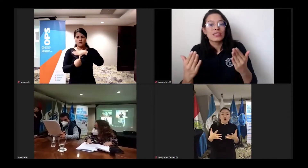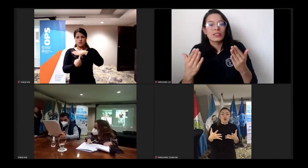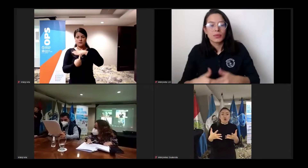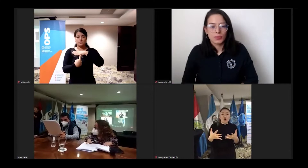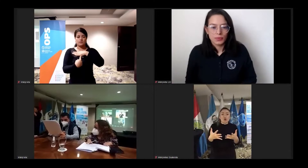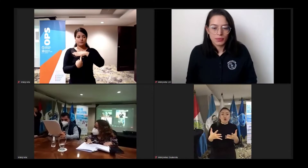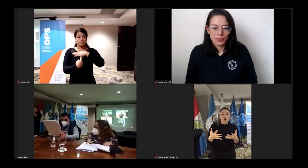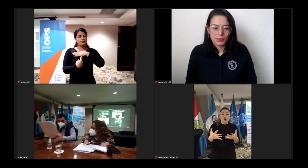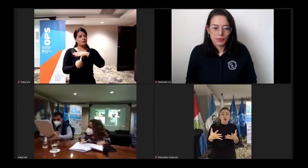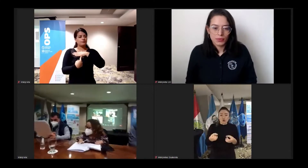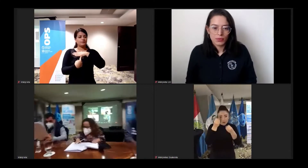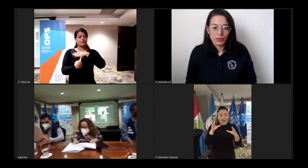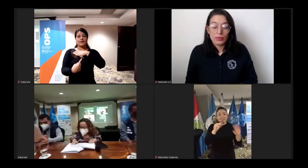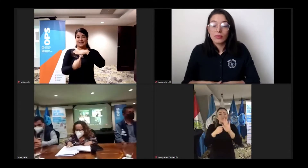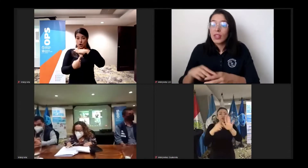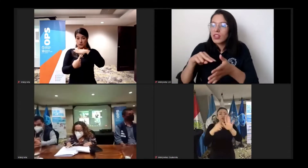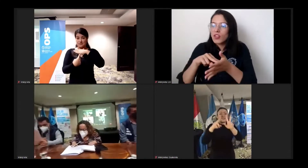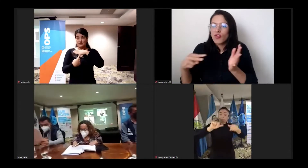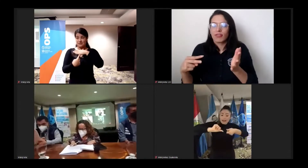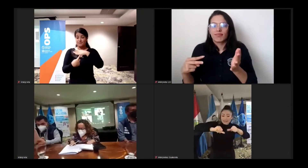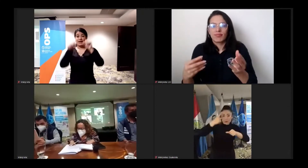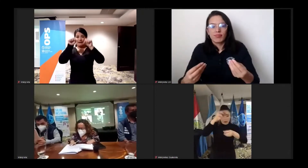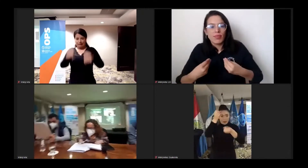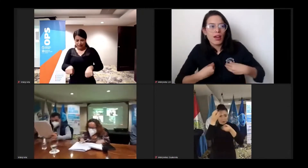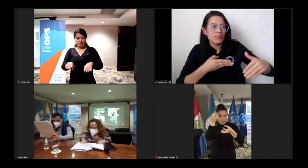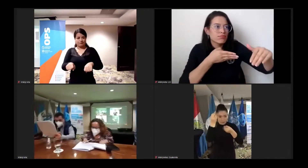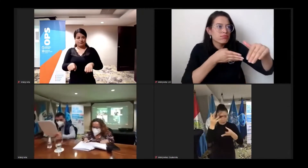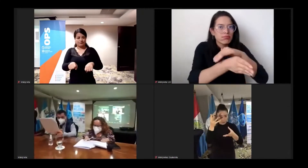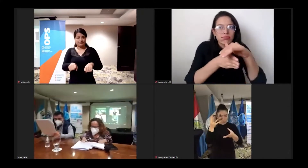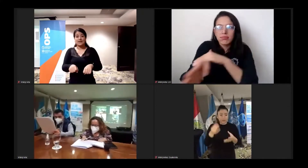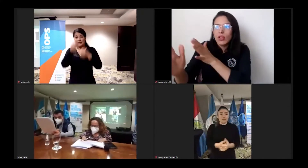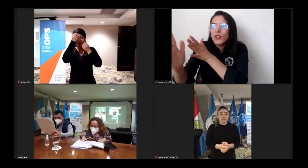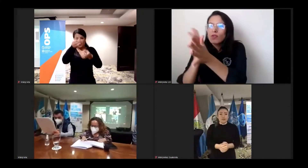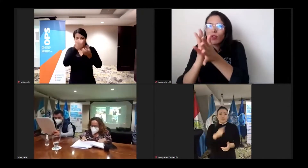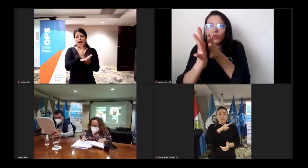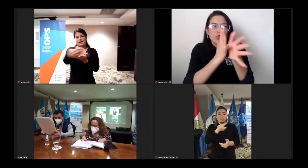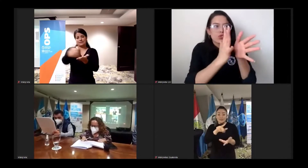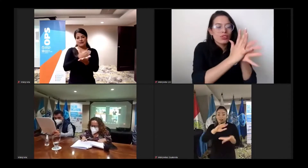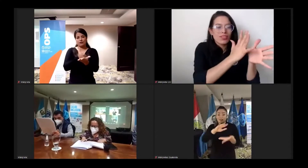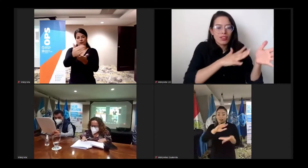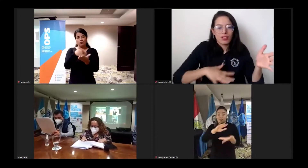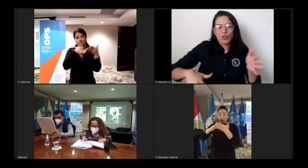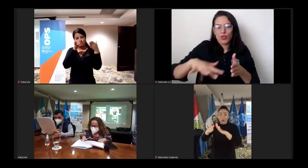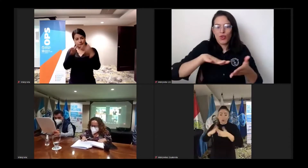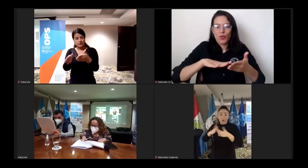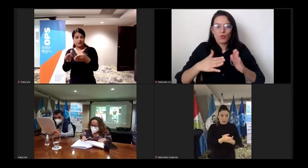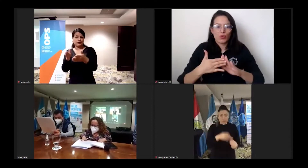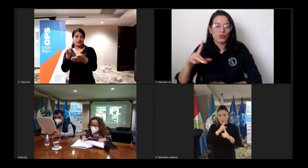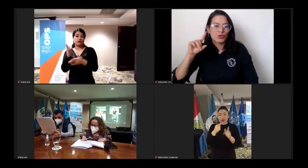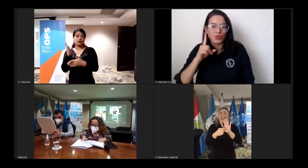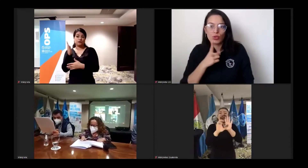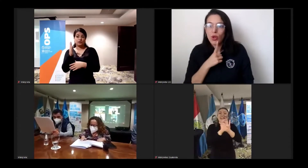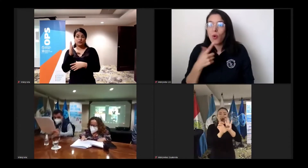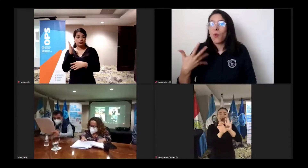ha dado en el acceso de la información de la comunidad sorda, ejemplos de